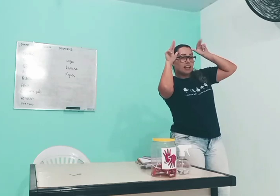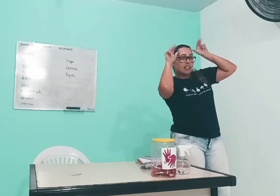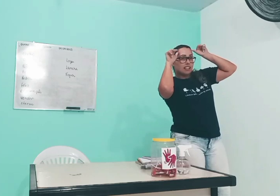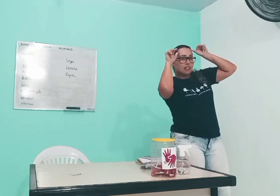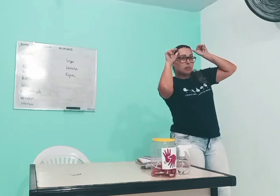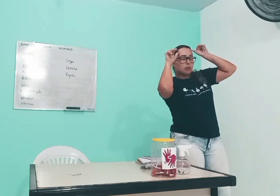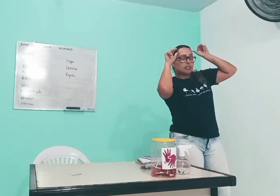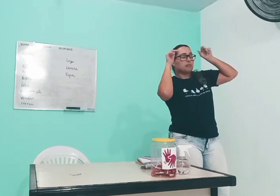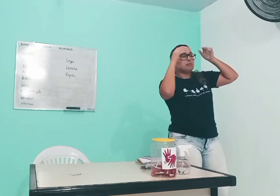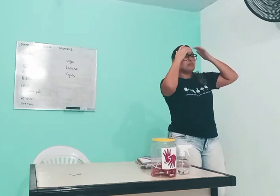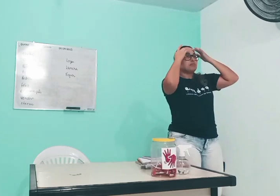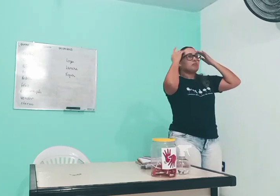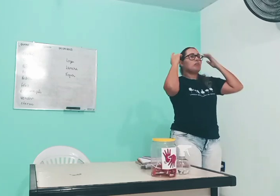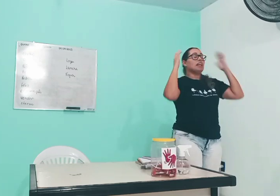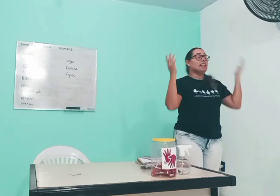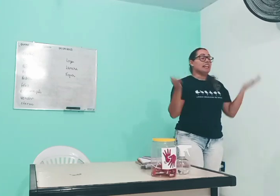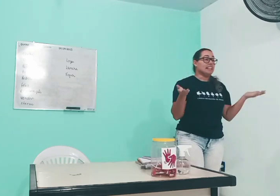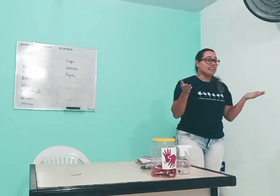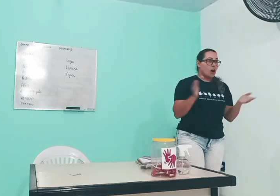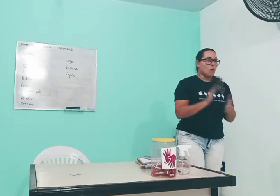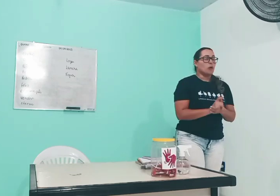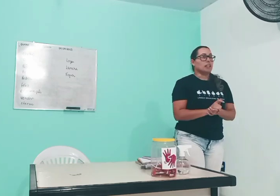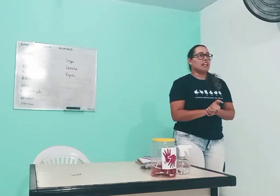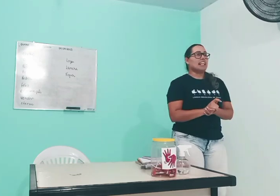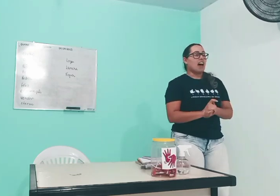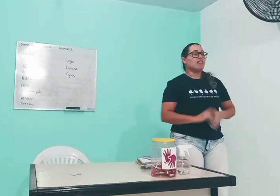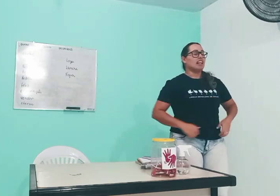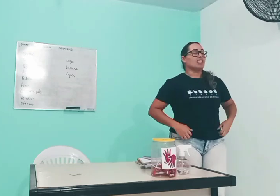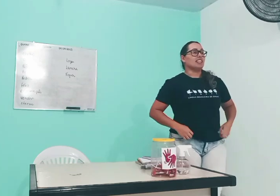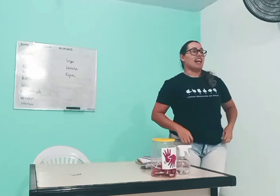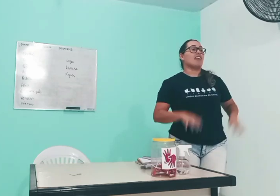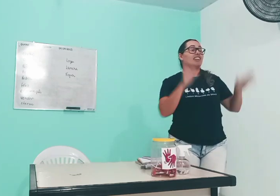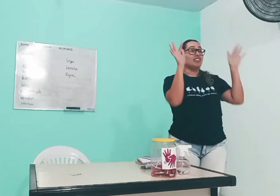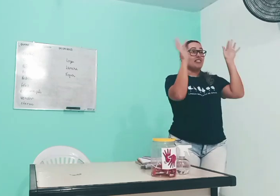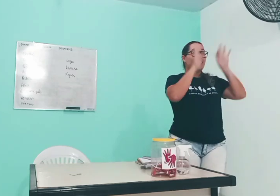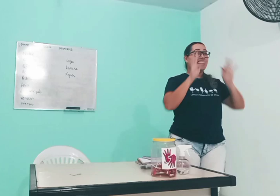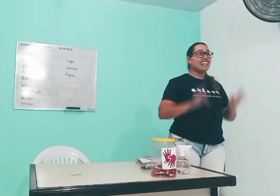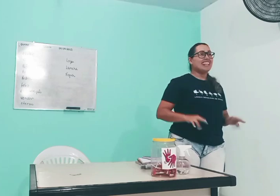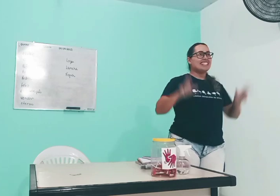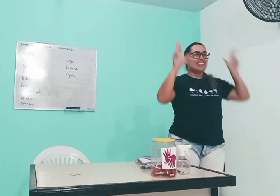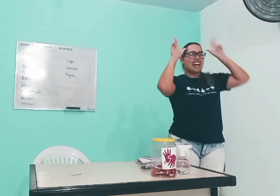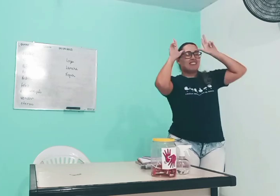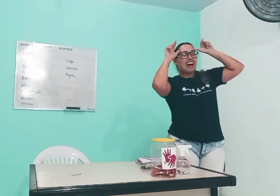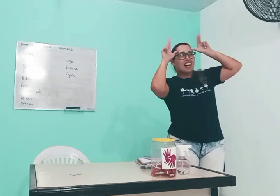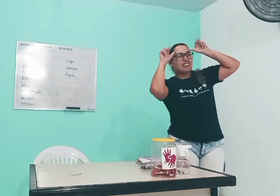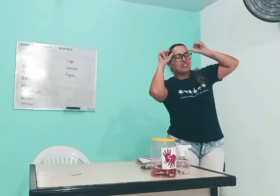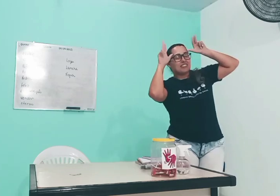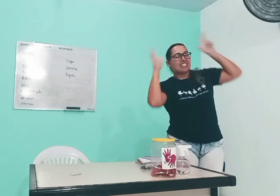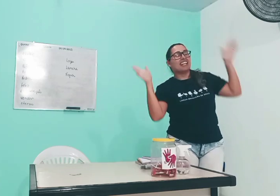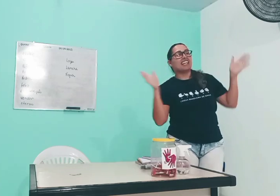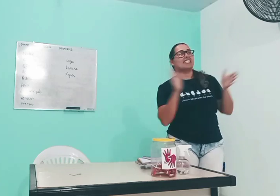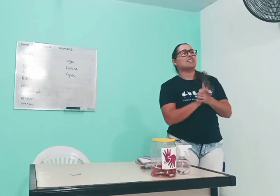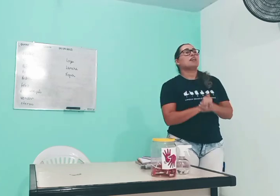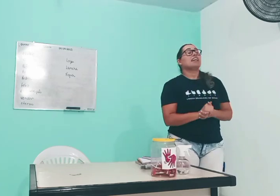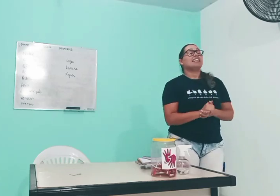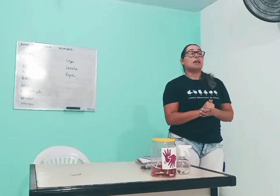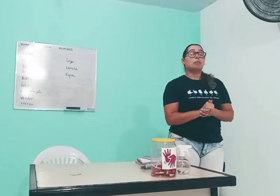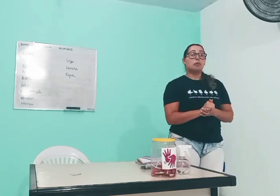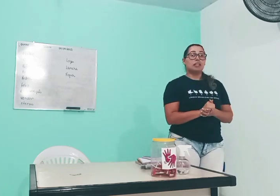aqui depois. Então, o que ele estava falando? Ele estava falando, feliz cavalo para vocês. Né? Por quê?